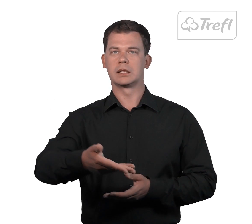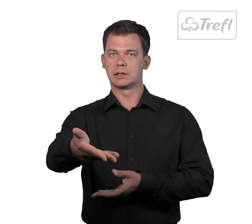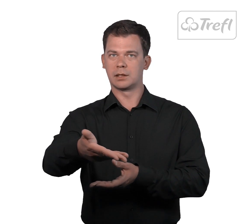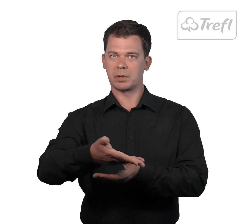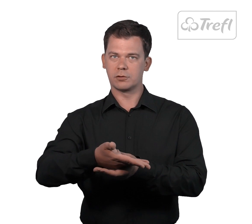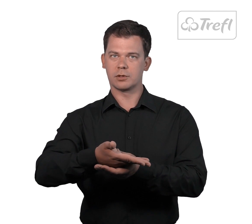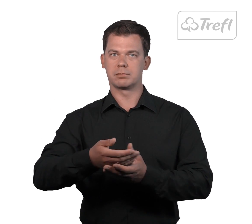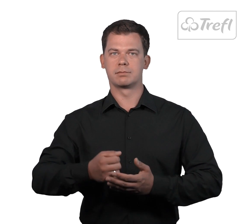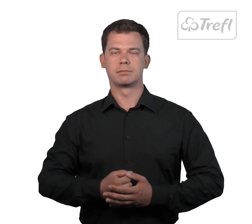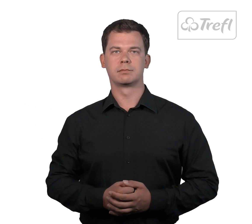Zapraszam.